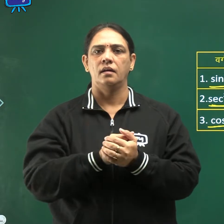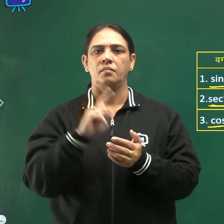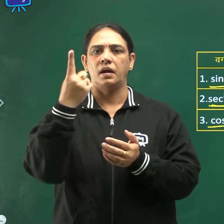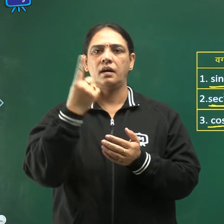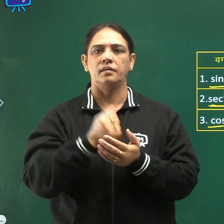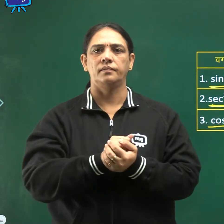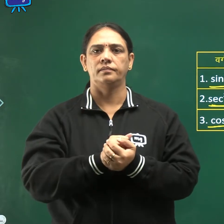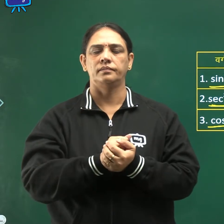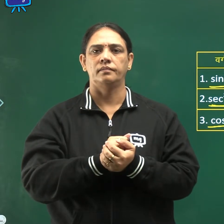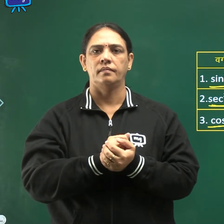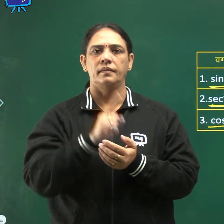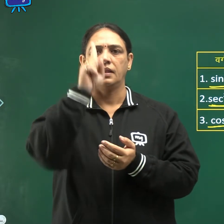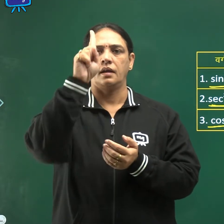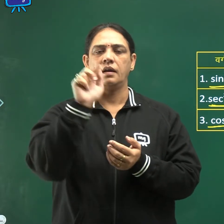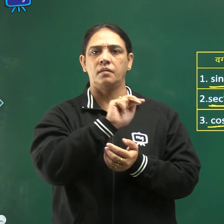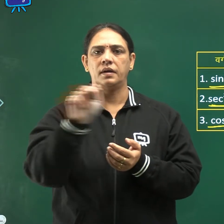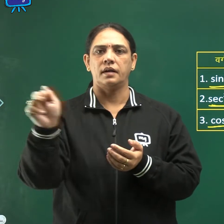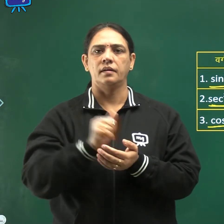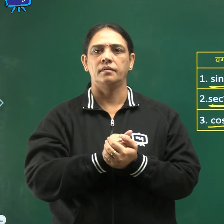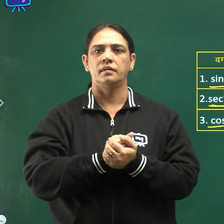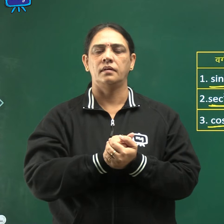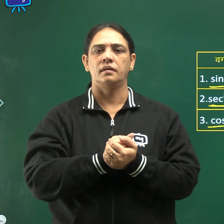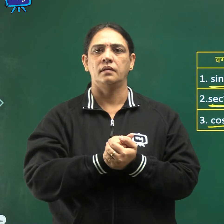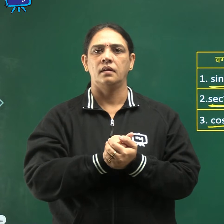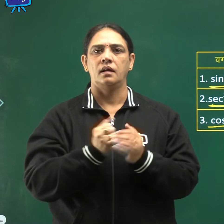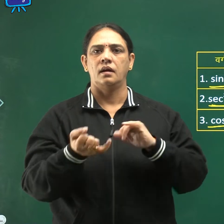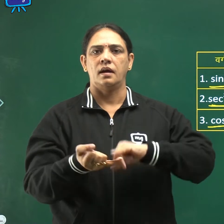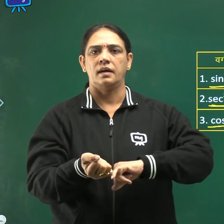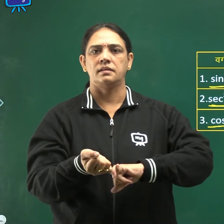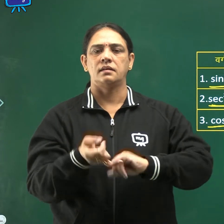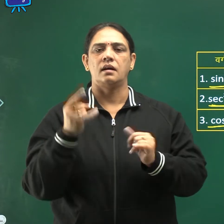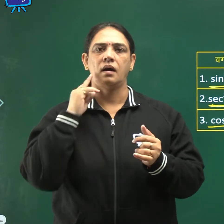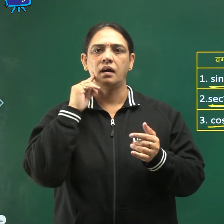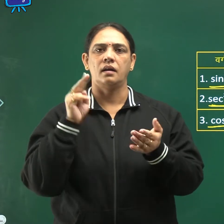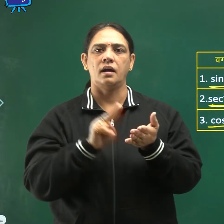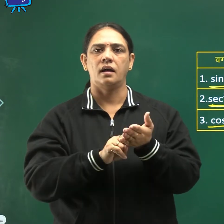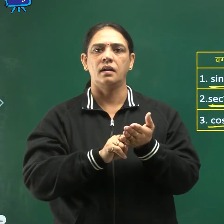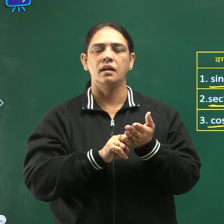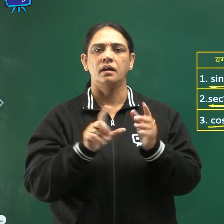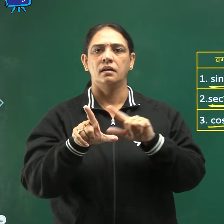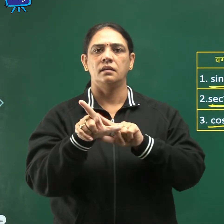पहला 1 साइन थीटा